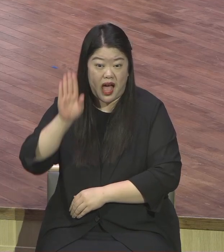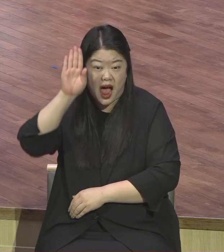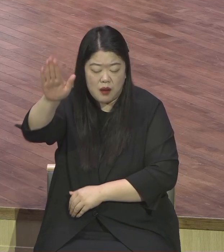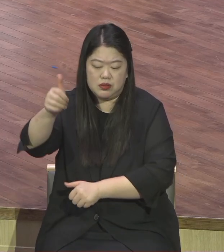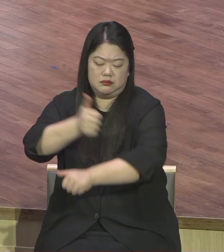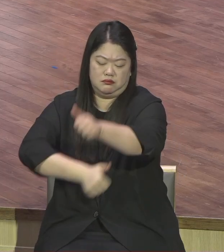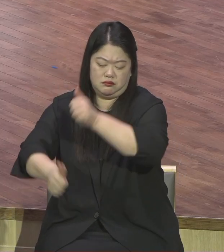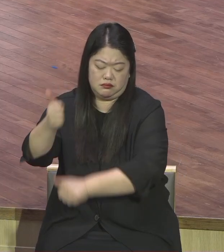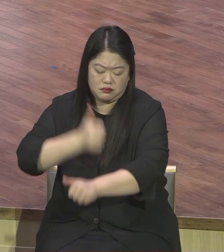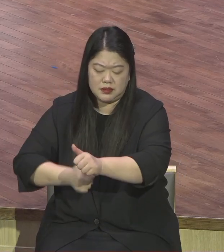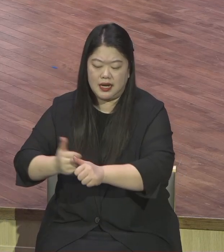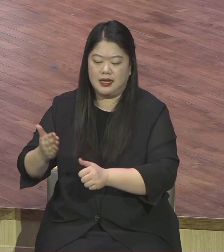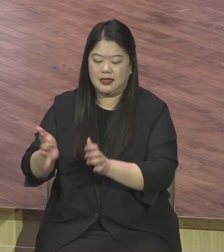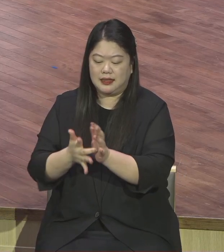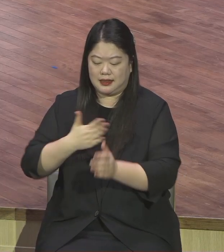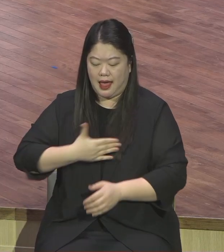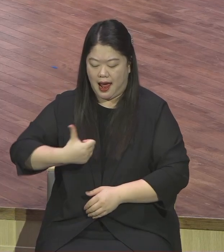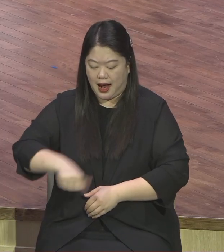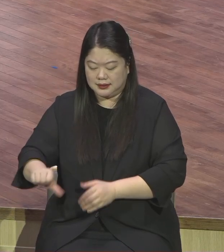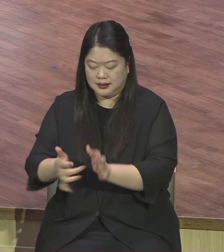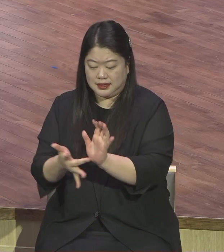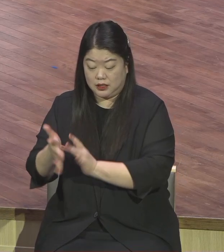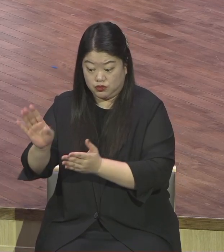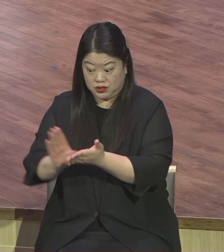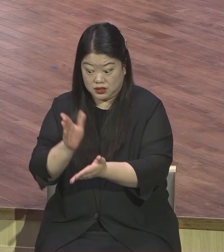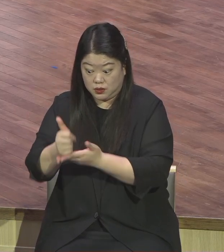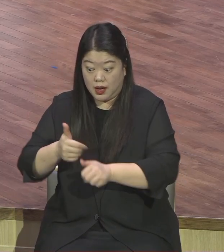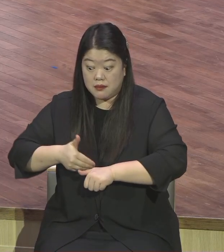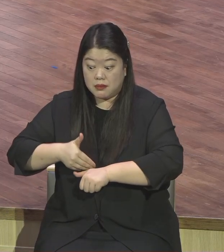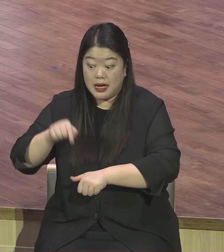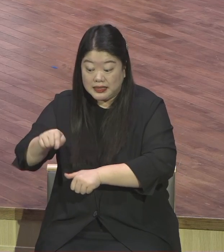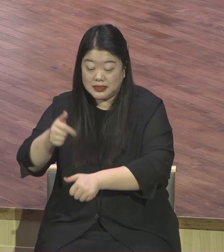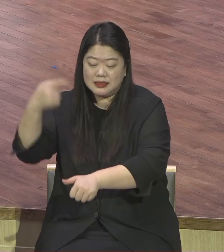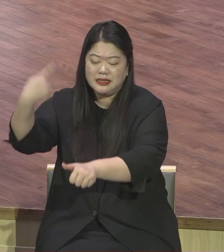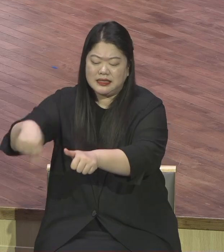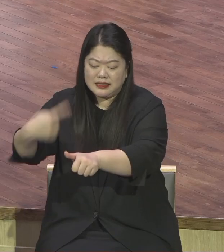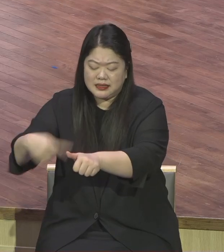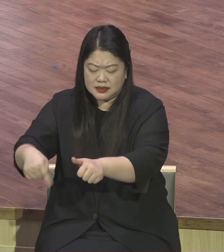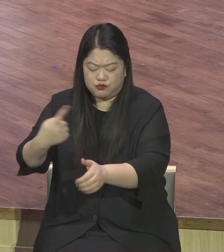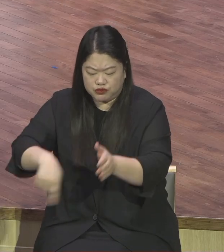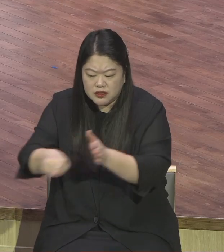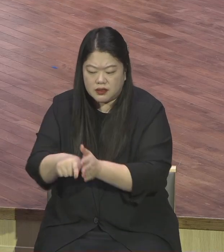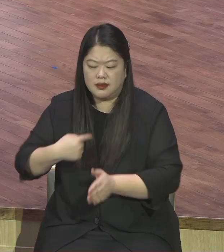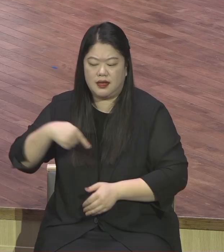자손들에게 전하기 위한 택한 나의 그릇이라.